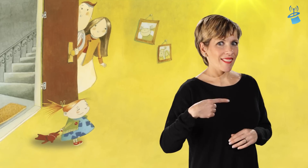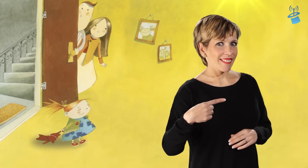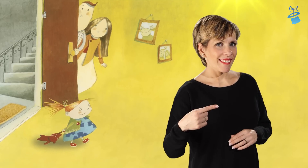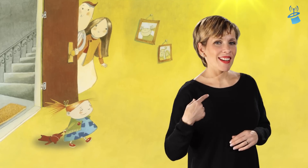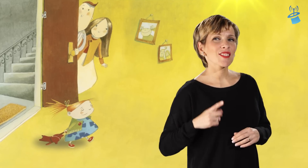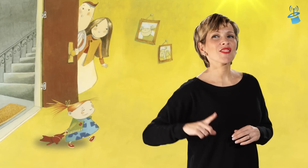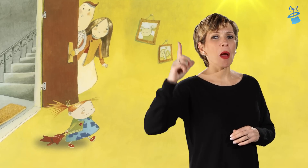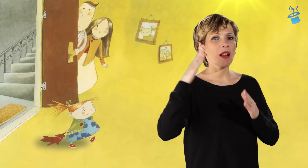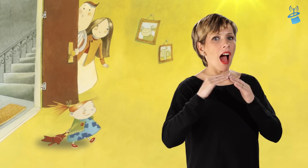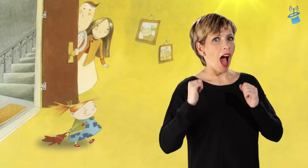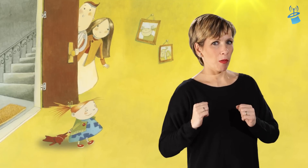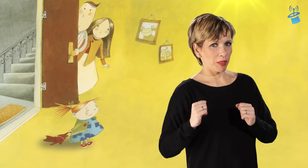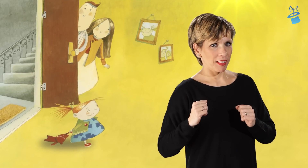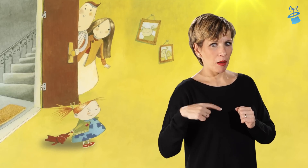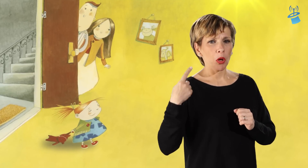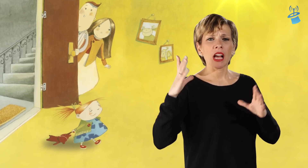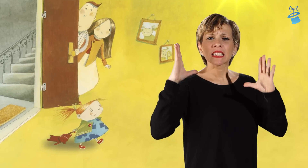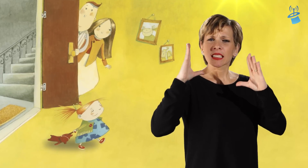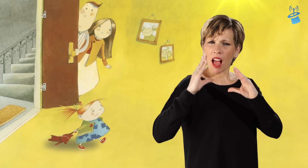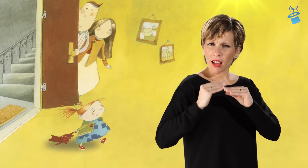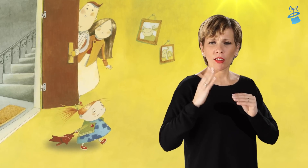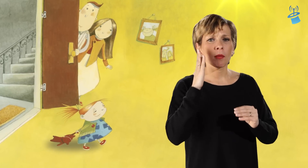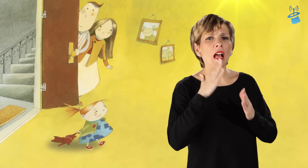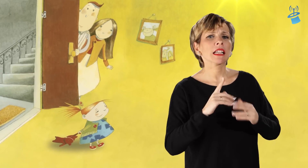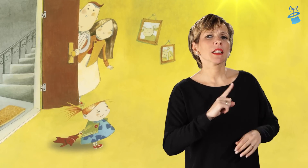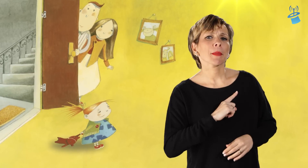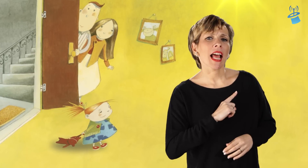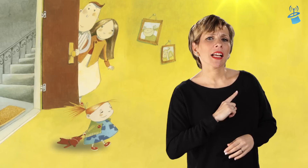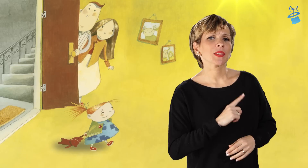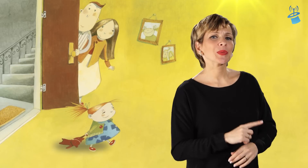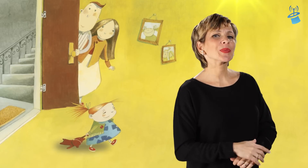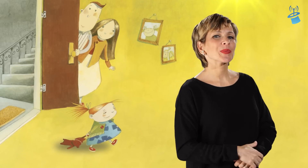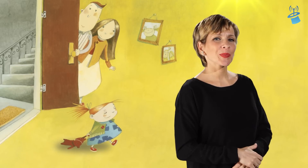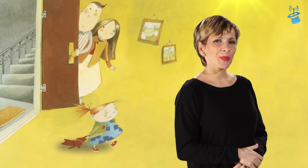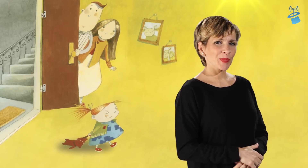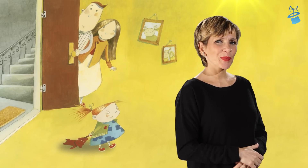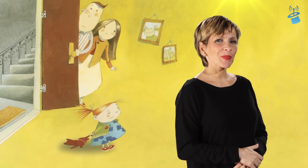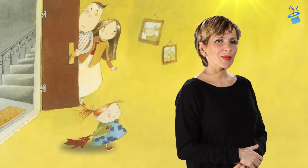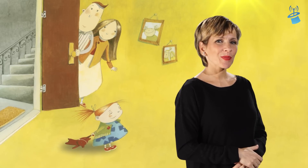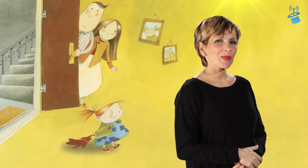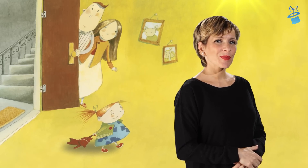Andrò ad abitare al piano di sopra, ma poi di sera tornerò a dormire a casa mia.